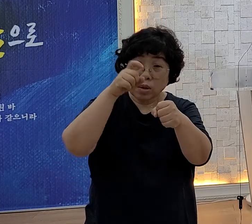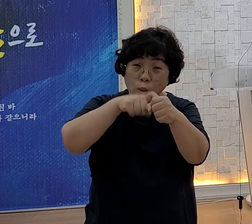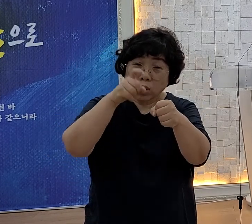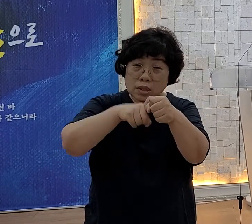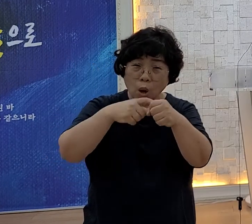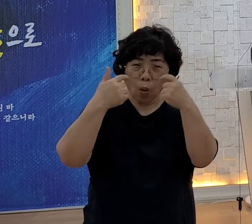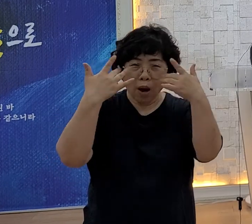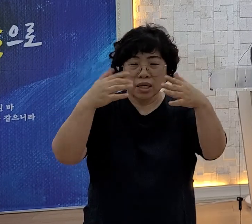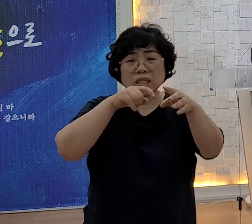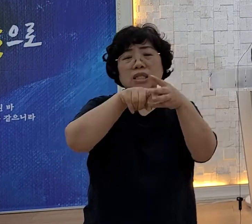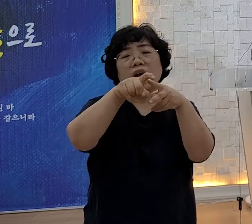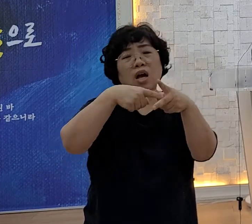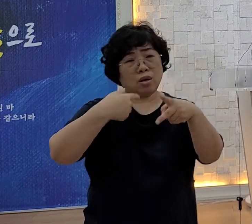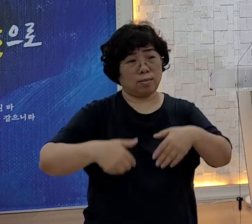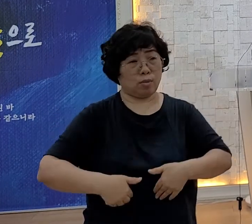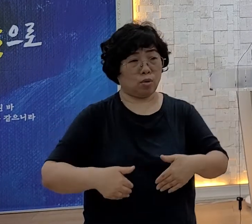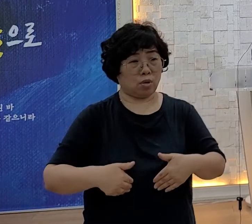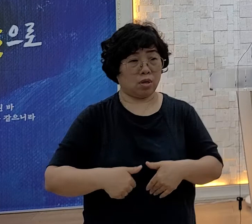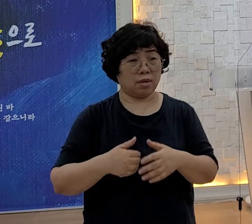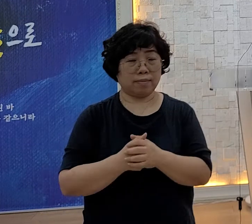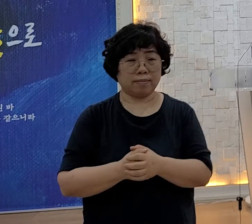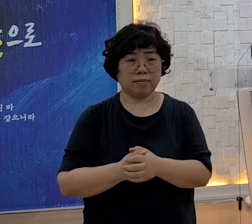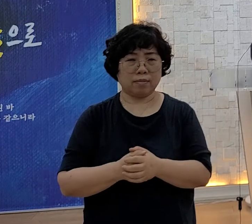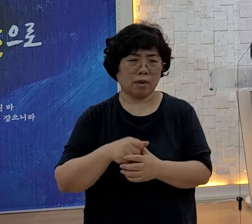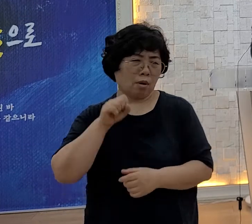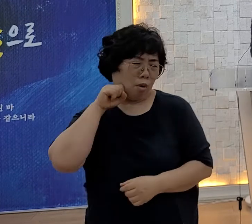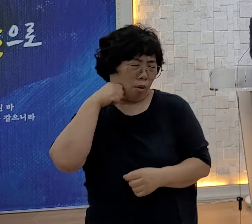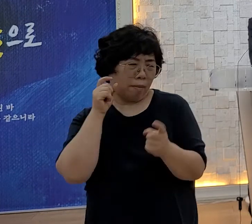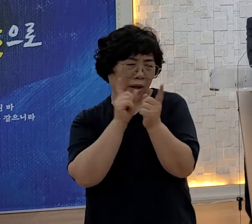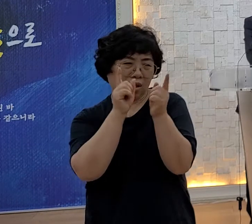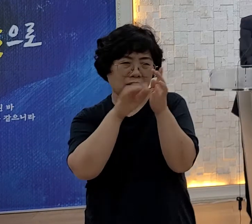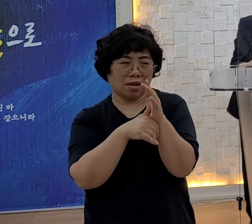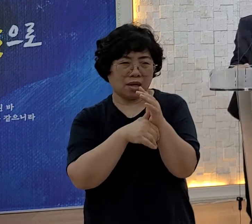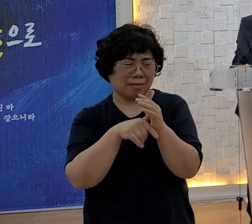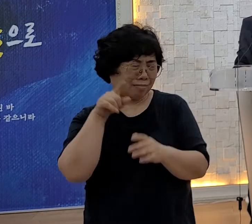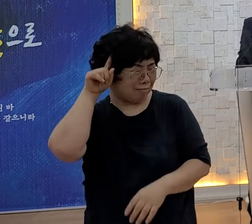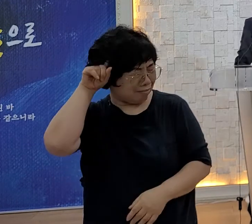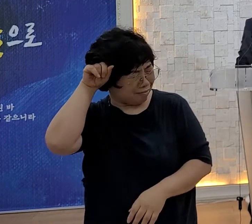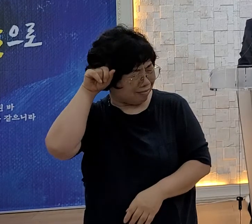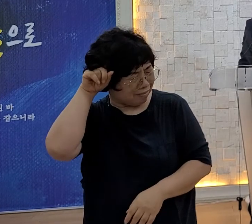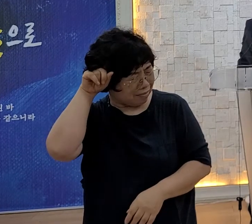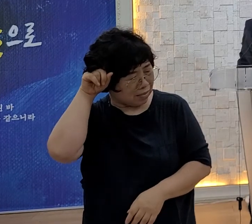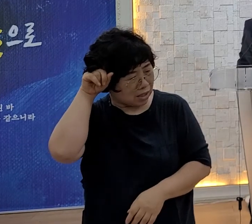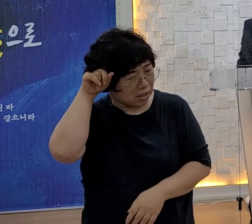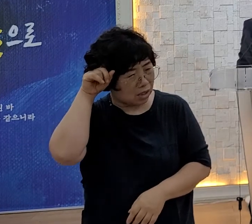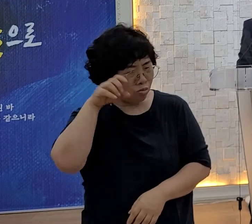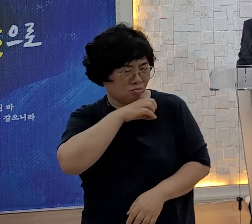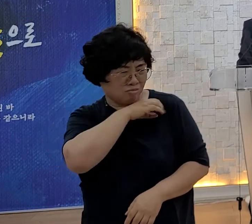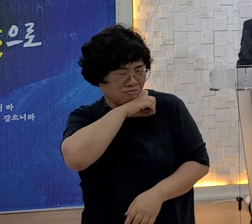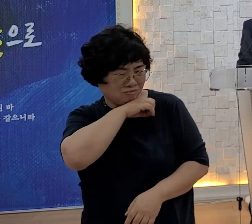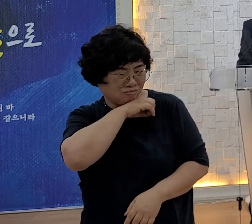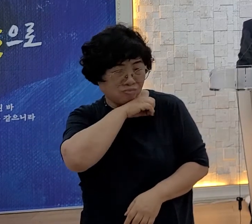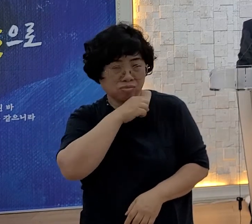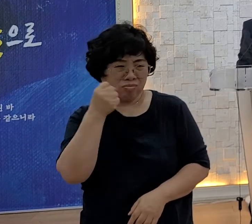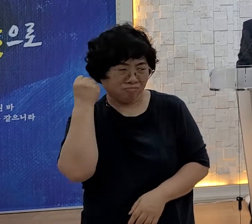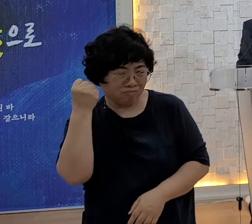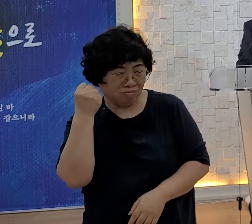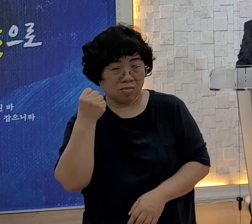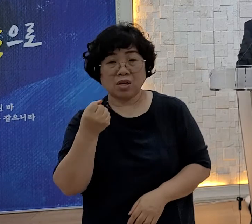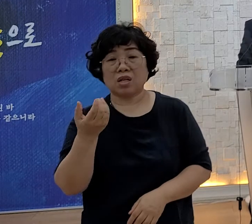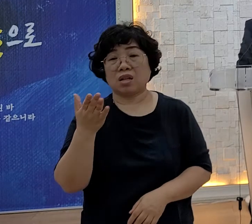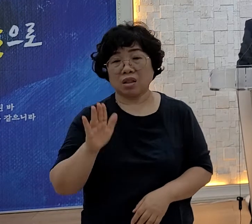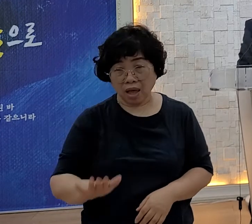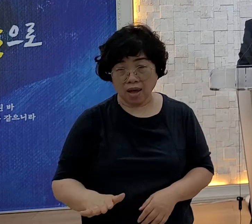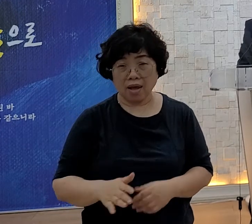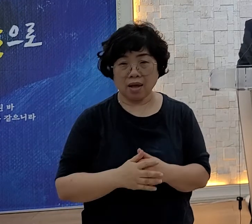어려움이 오면 기쁨이 없잖아요. 막 짜증나고 다 원망스럽고 힘들잖아요. 근데 우리가 주 안에서 주신 이